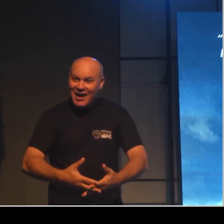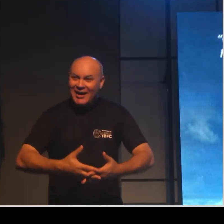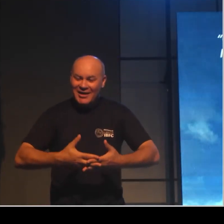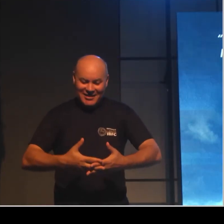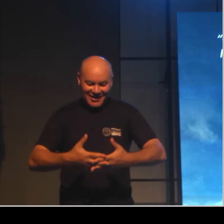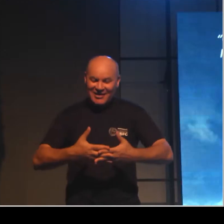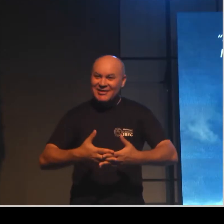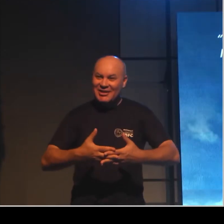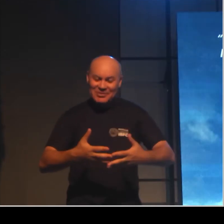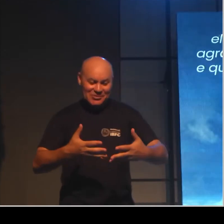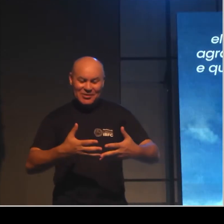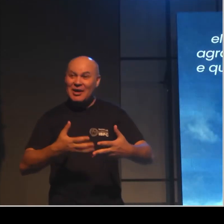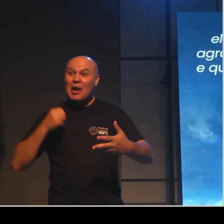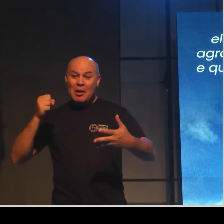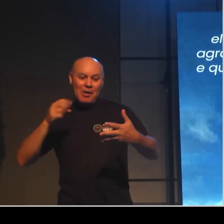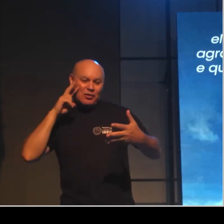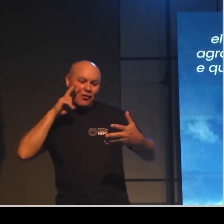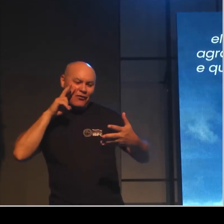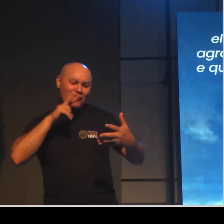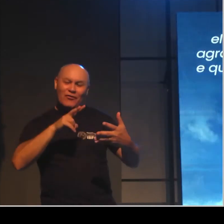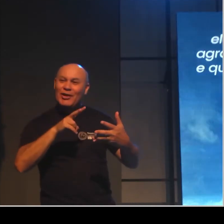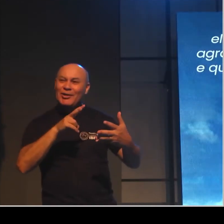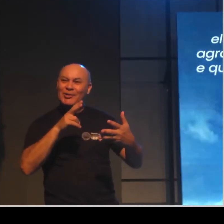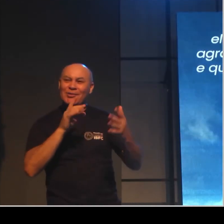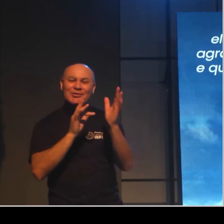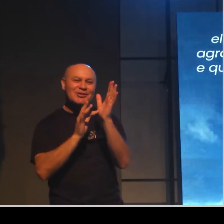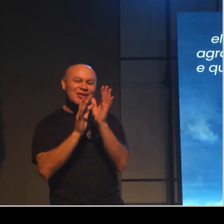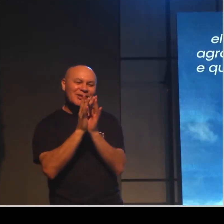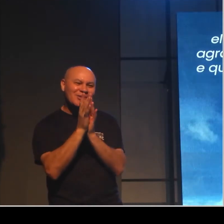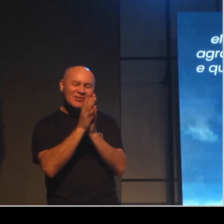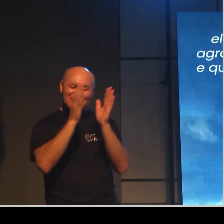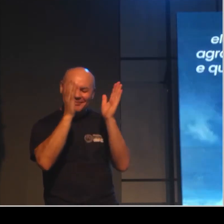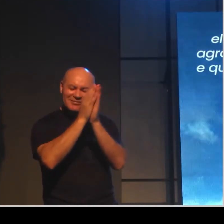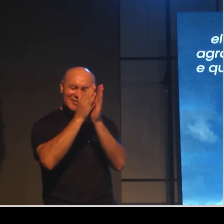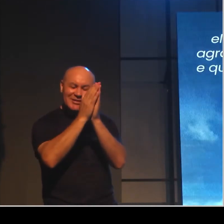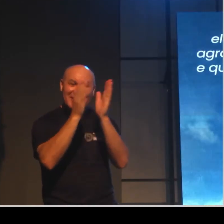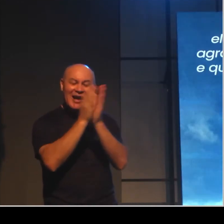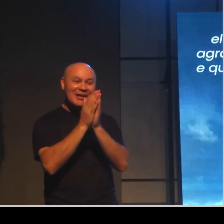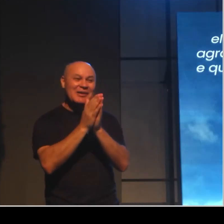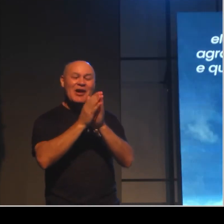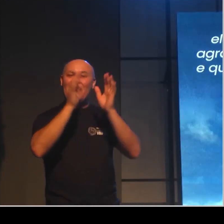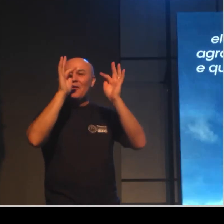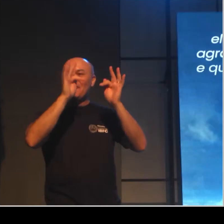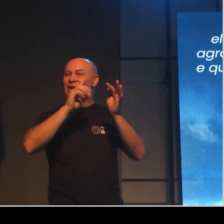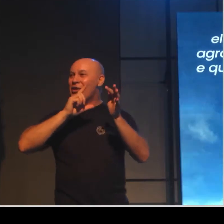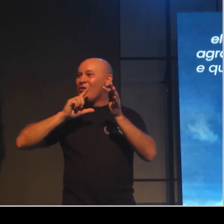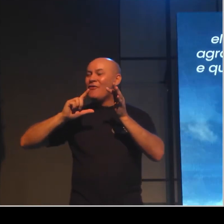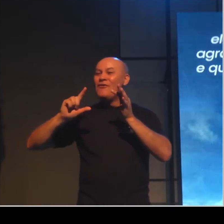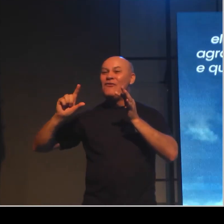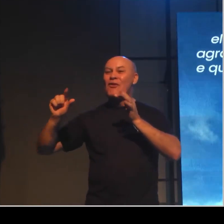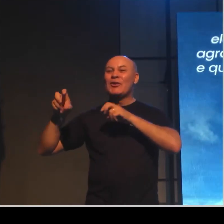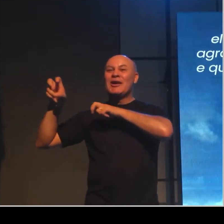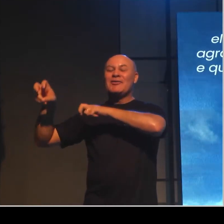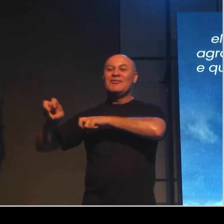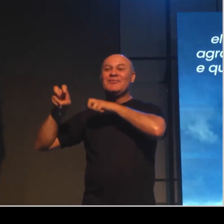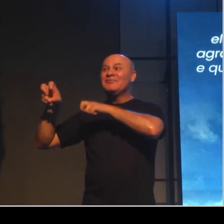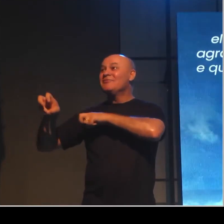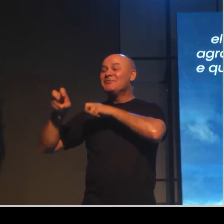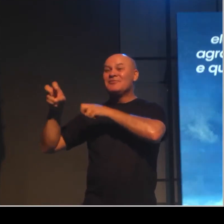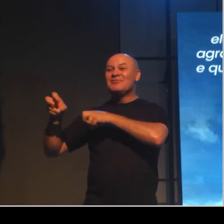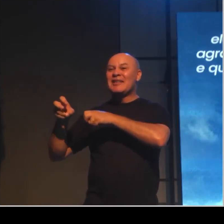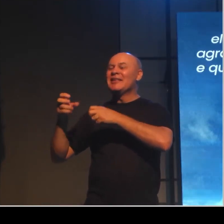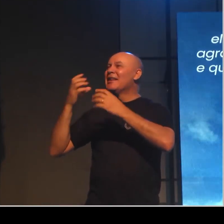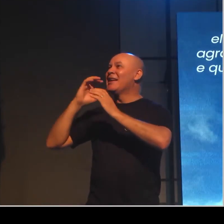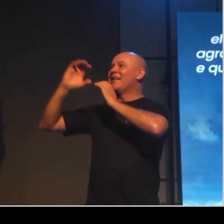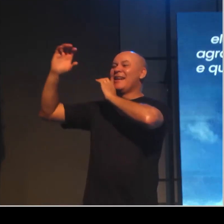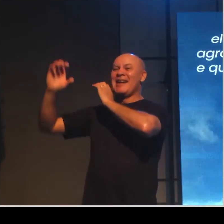os seus campos, cantando louvores e agradecendo a Deus por tudo que tinham ouvido e visto,